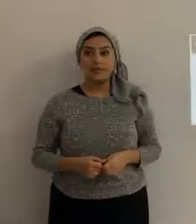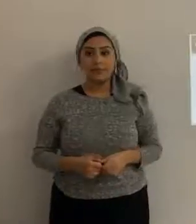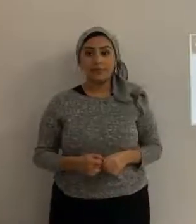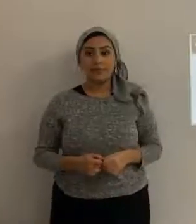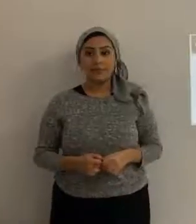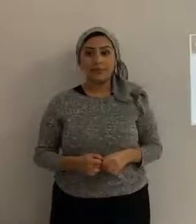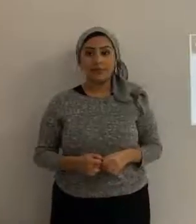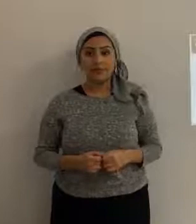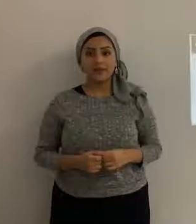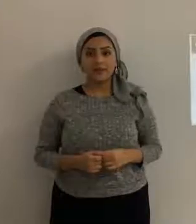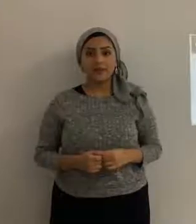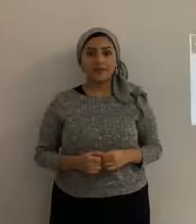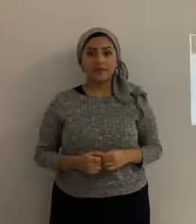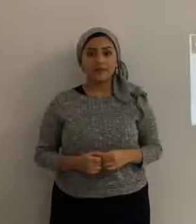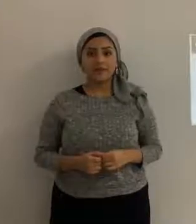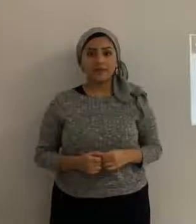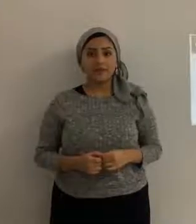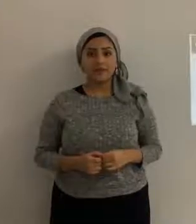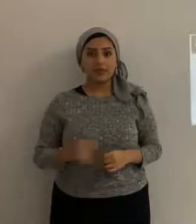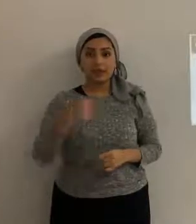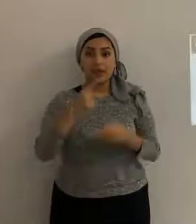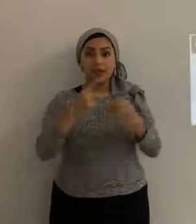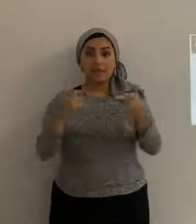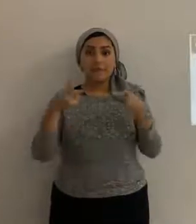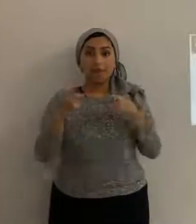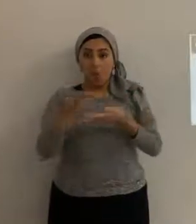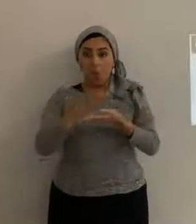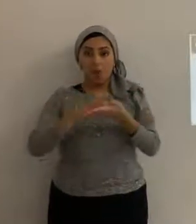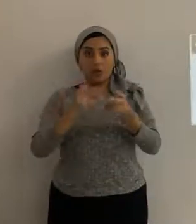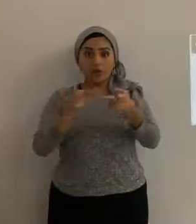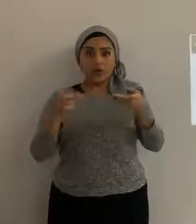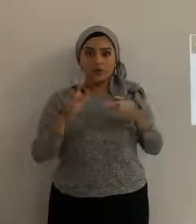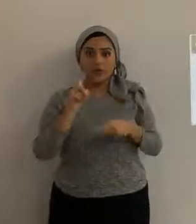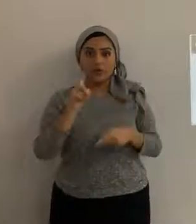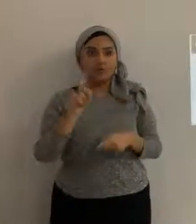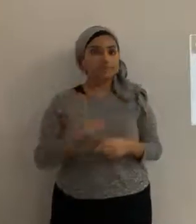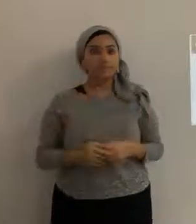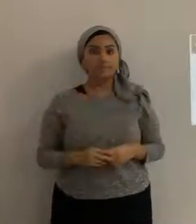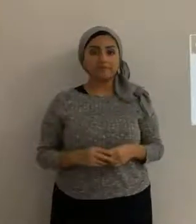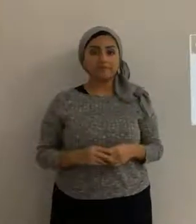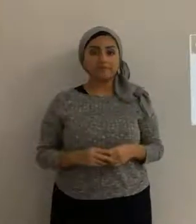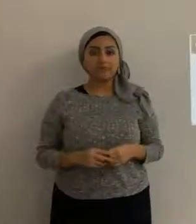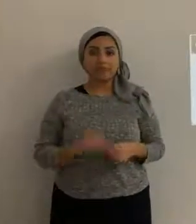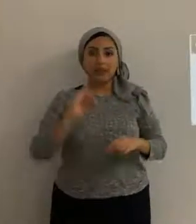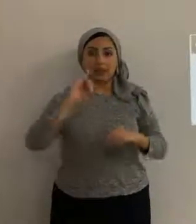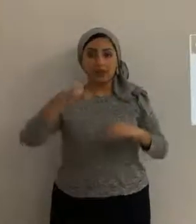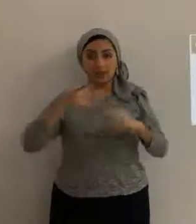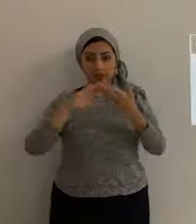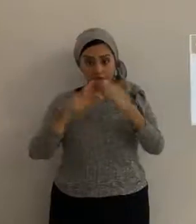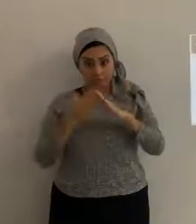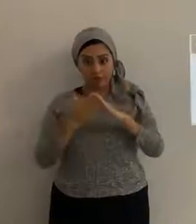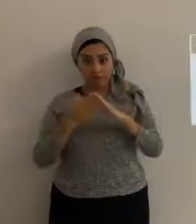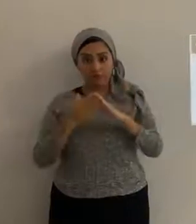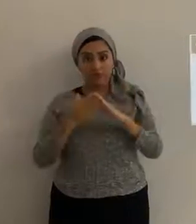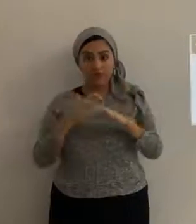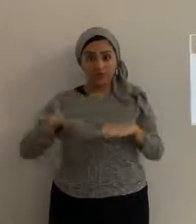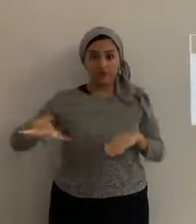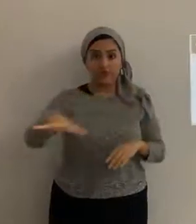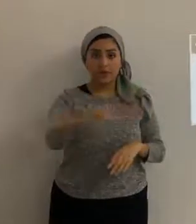pintando, es un lugar sagrado. Lógico que Jerusalén y toda la tierra de Israel y aún